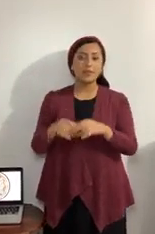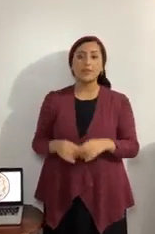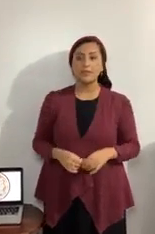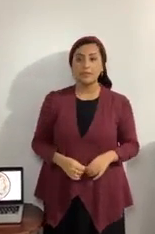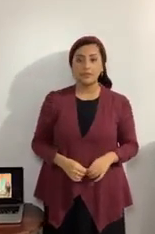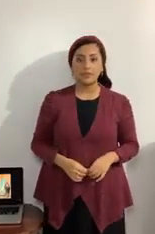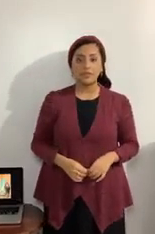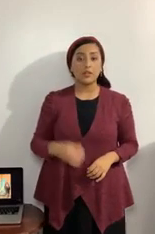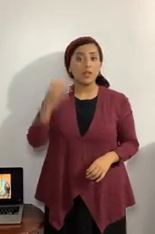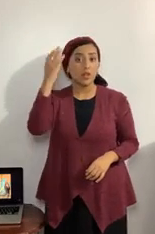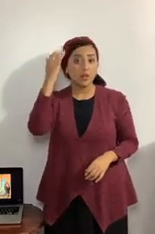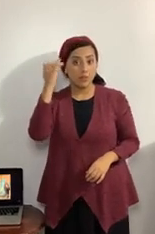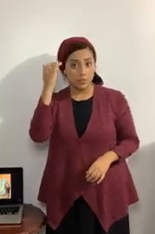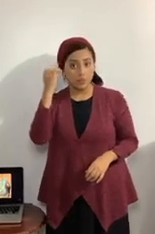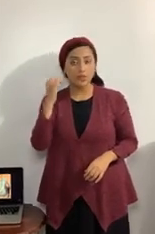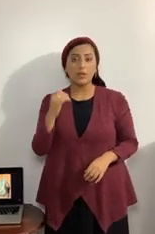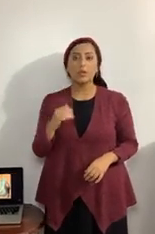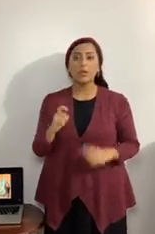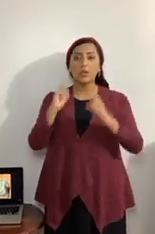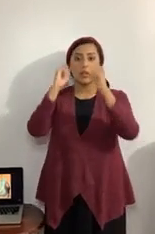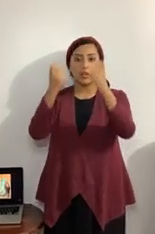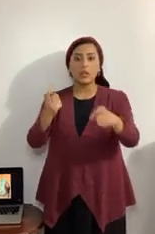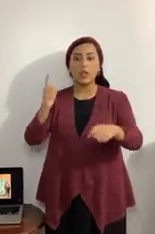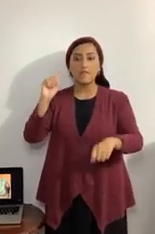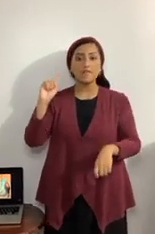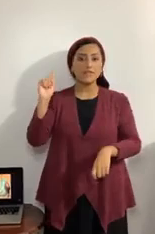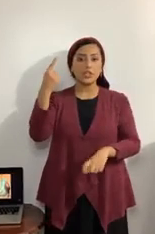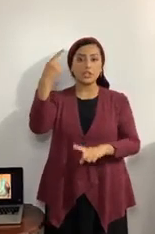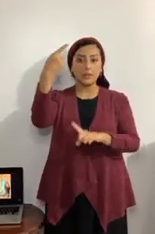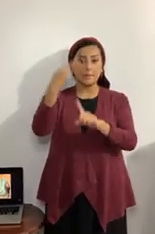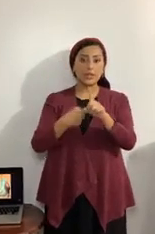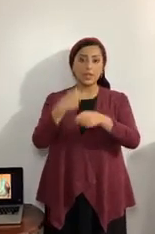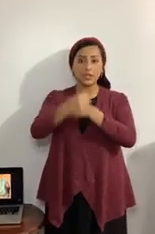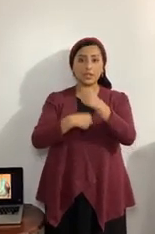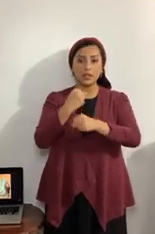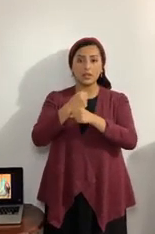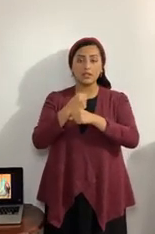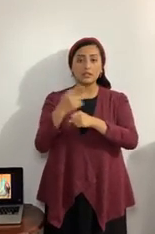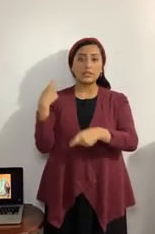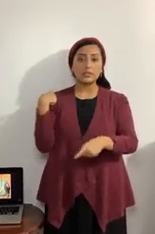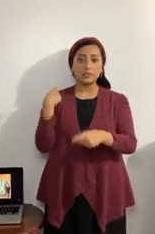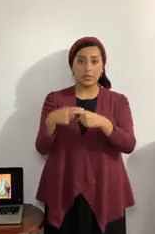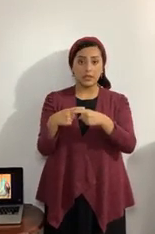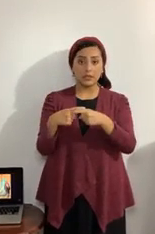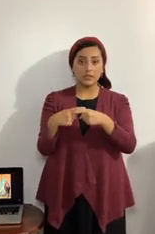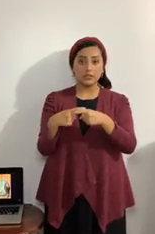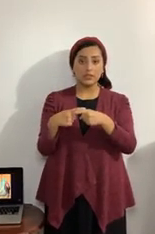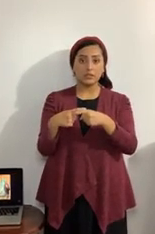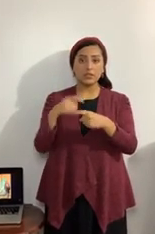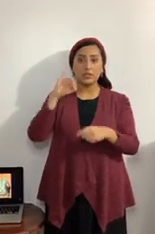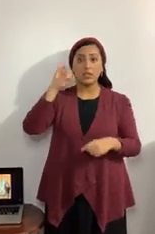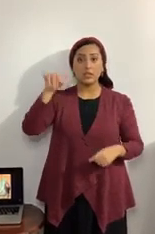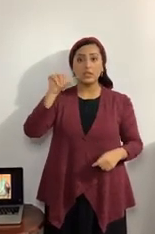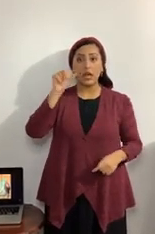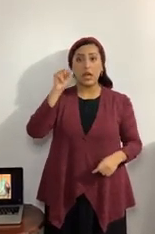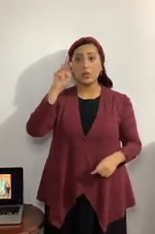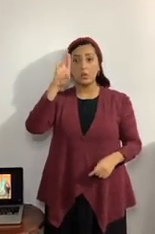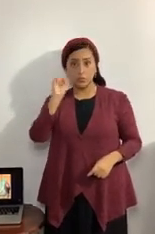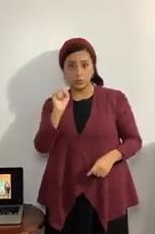Por eso le fue consagrado el primer mes del año, que en español es Janus, o sea, el Dios se llama